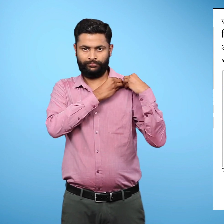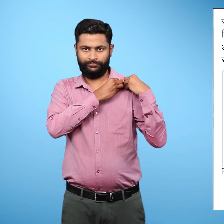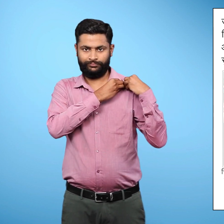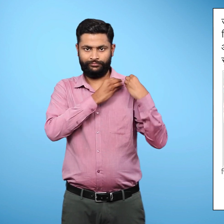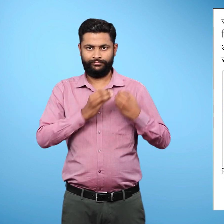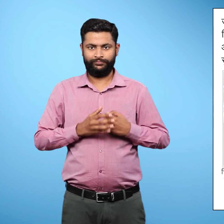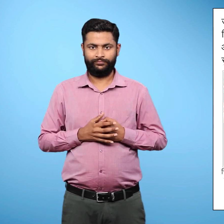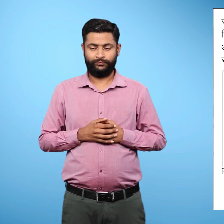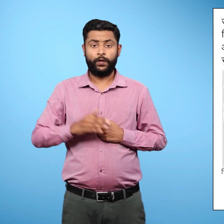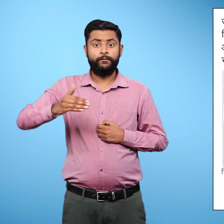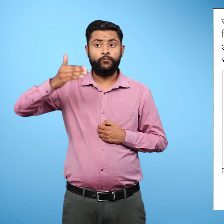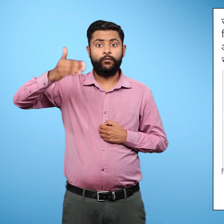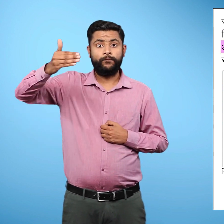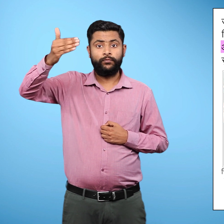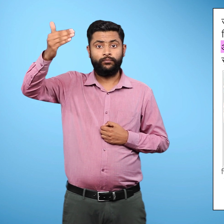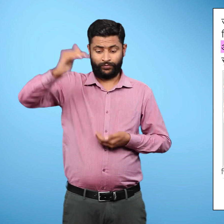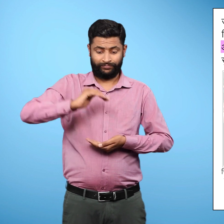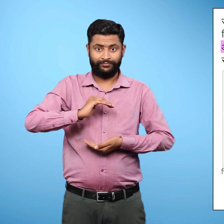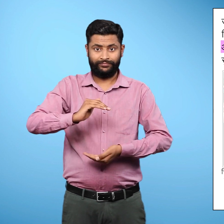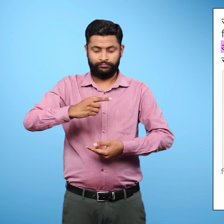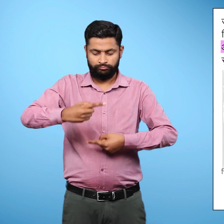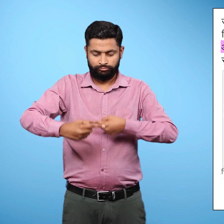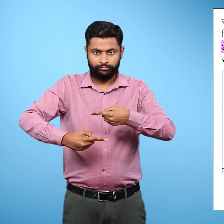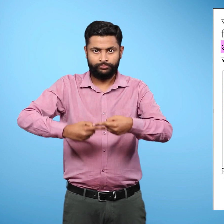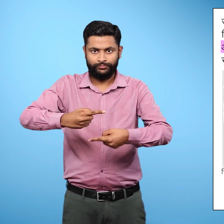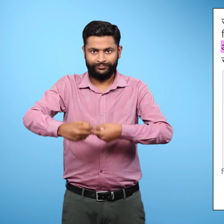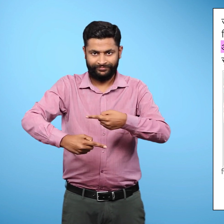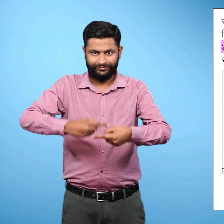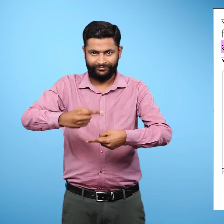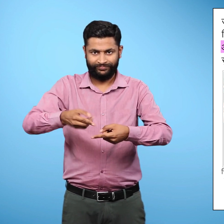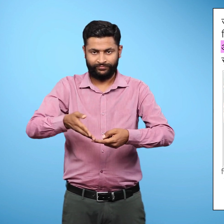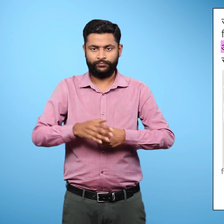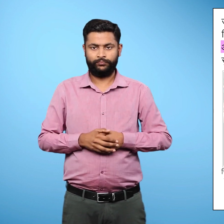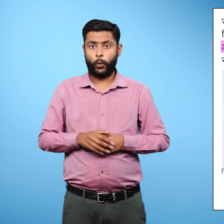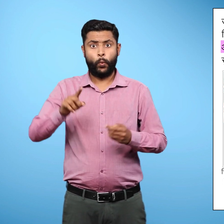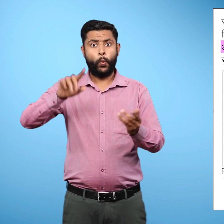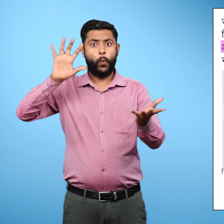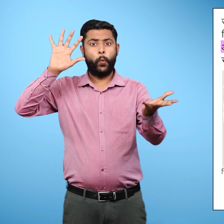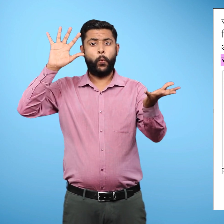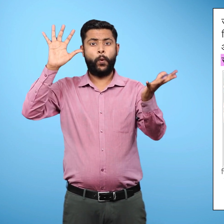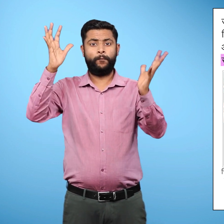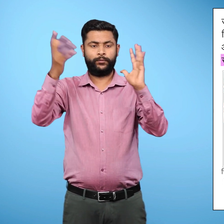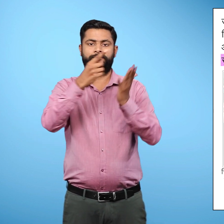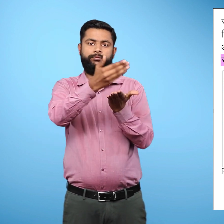कि हम आगे आने वाली पेड़ियों के लिए प्रत्वी को सुरक्षित रखें.